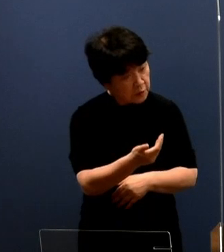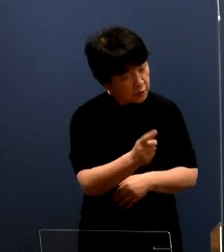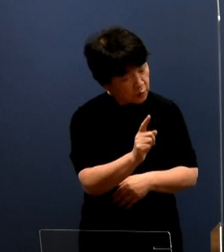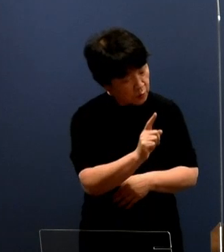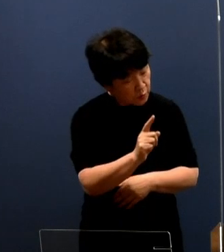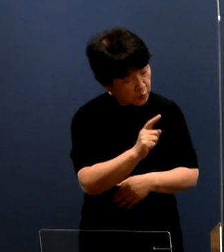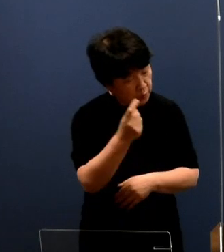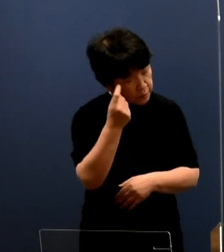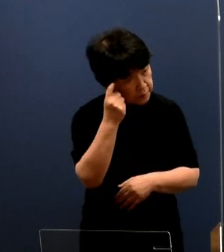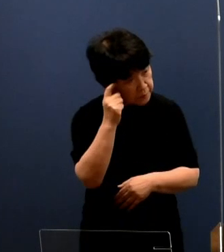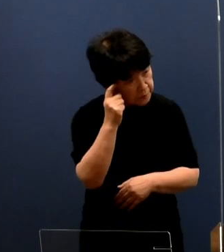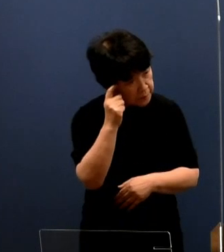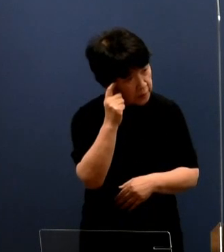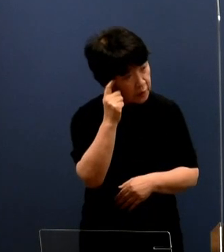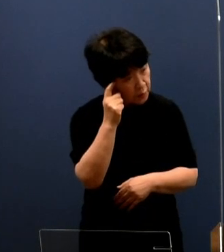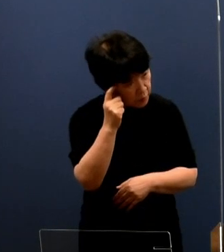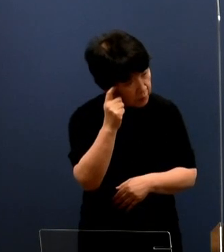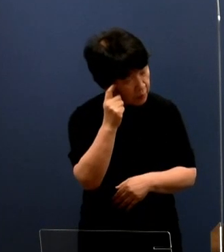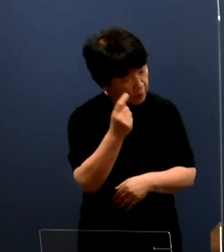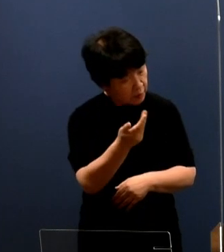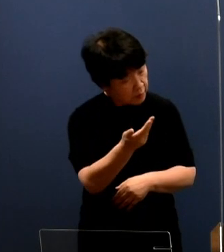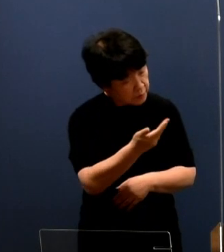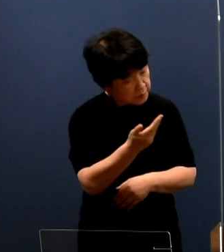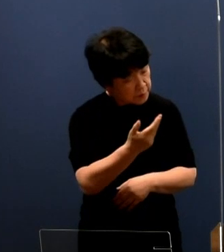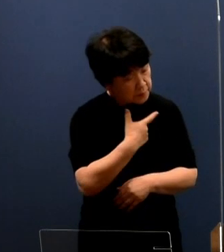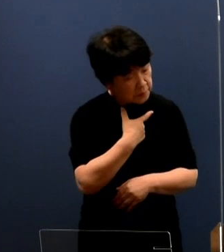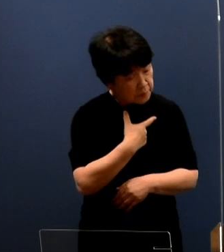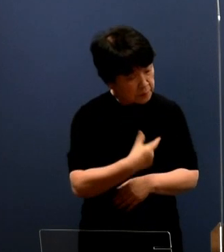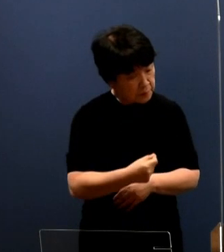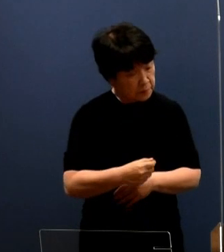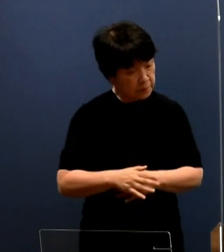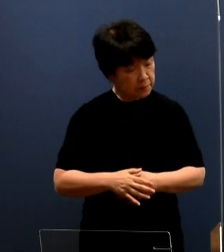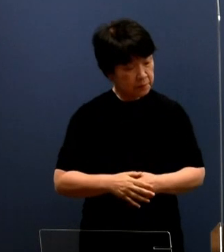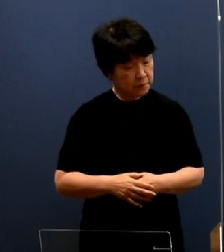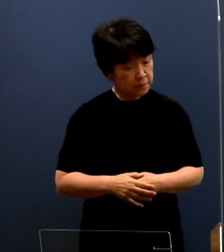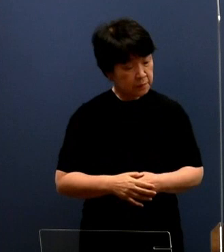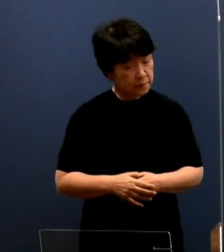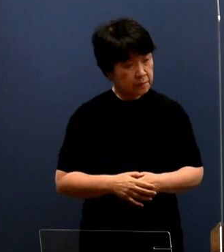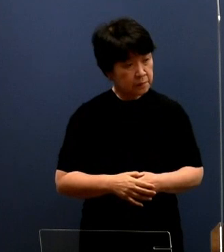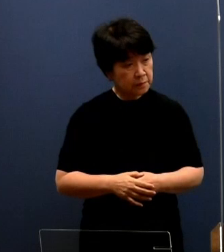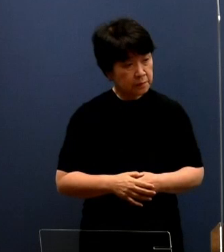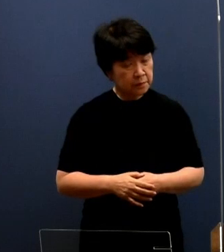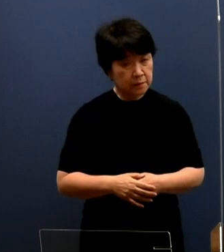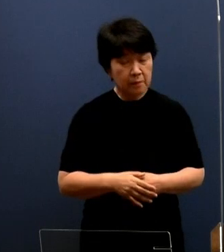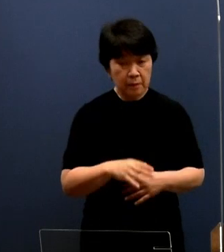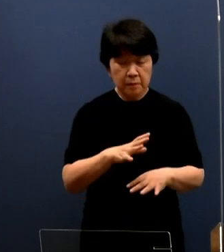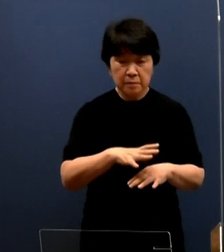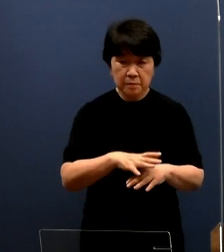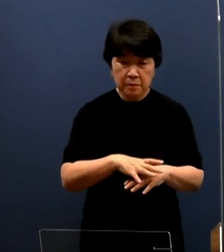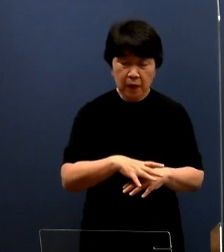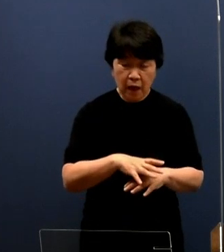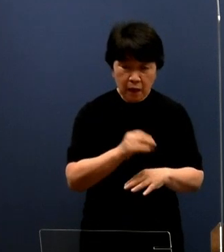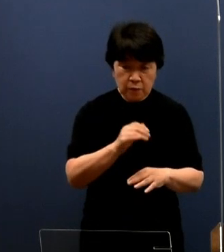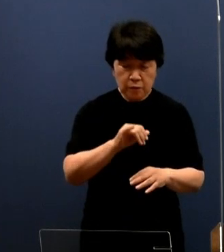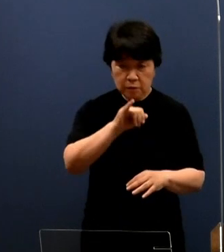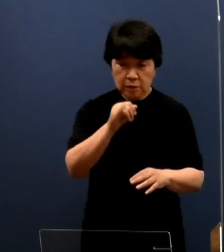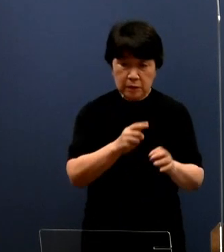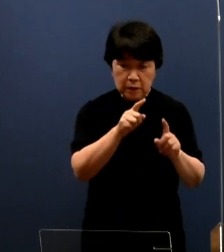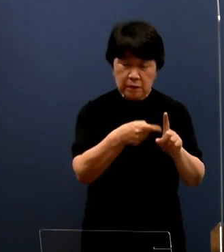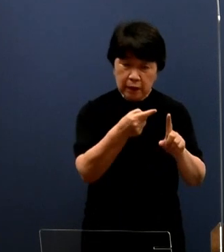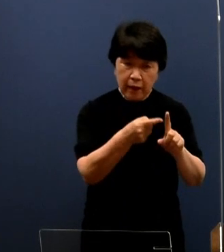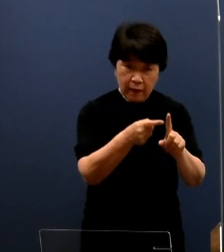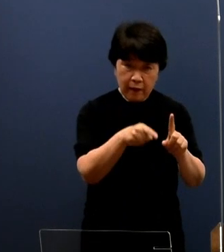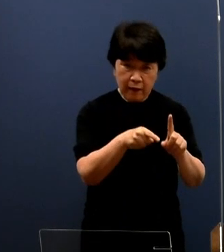事のお考え伺えればと思います。よろしくお願いします。 いや、まず JA